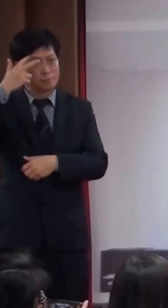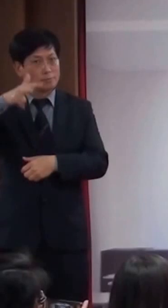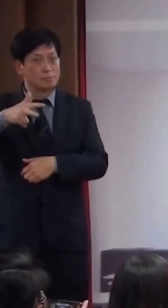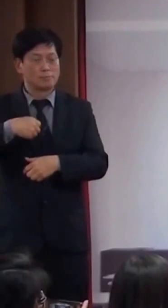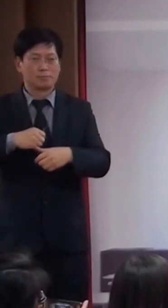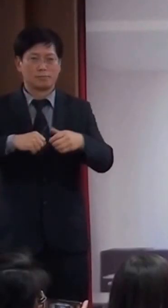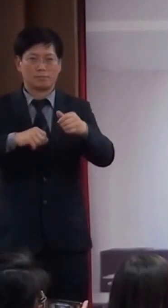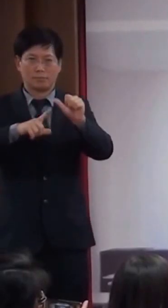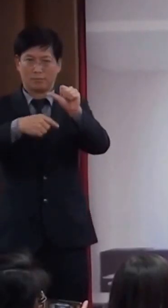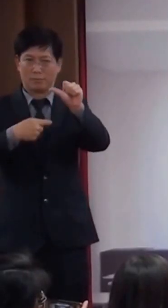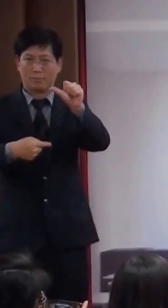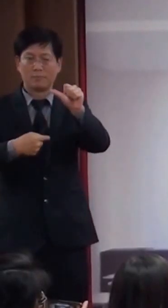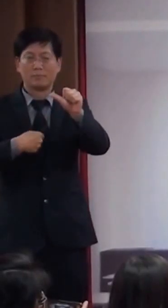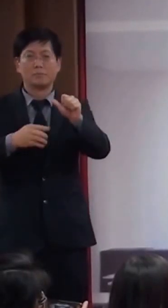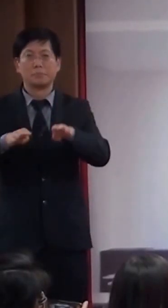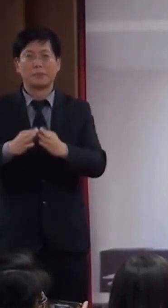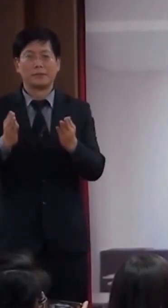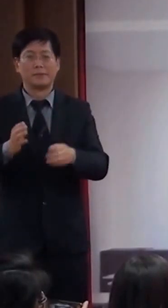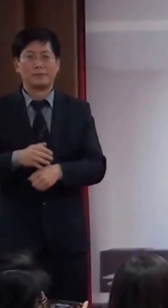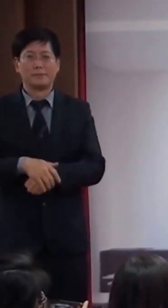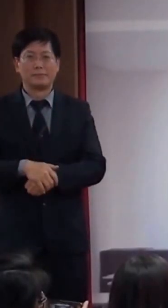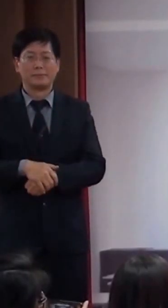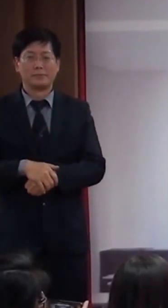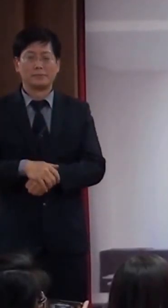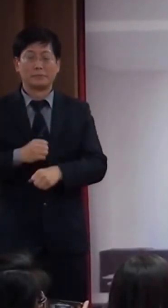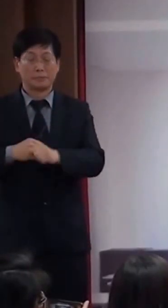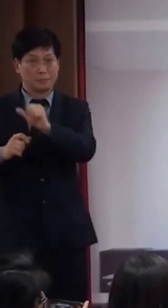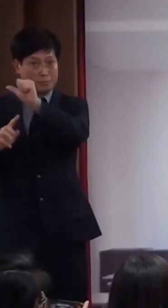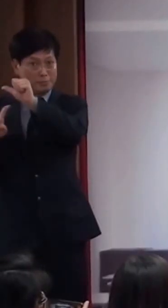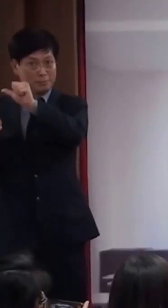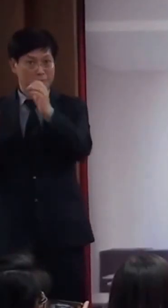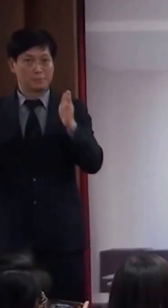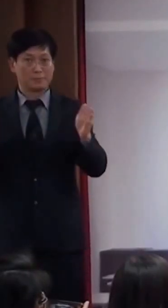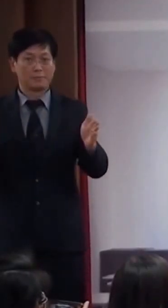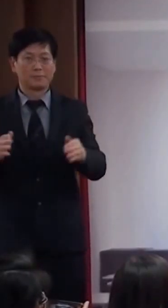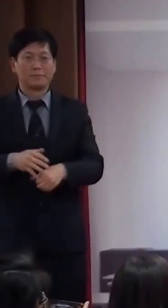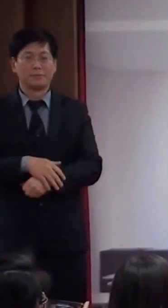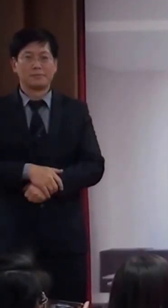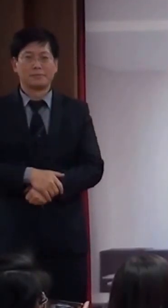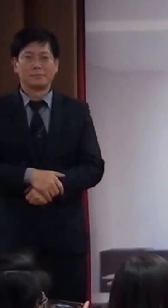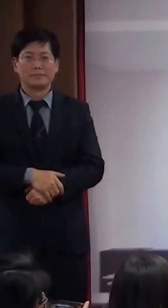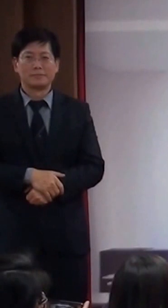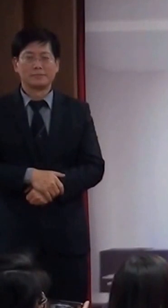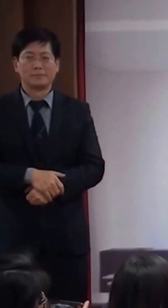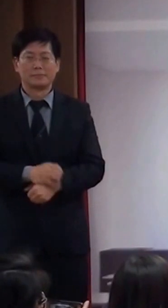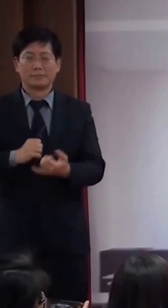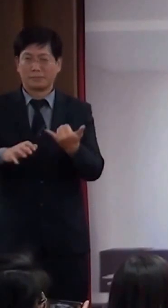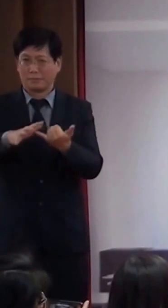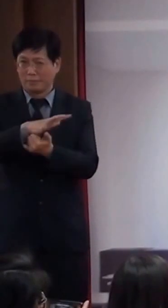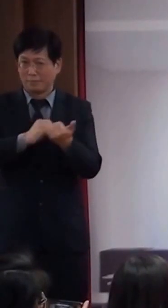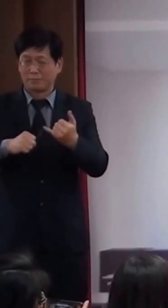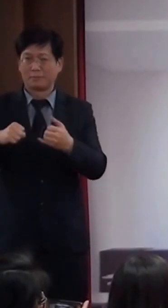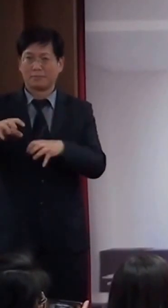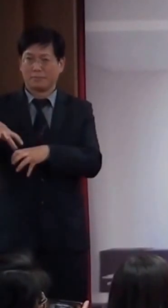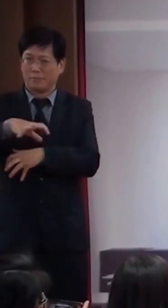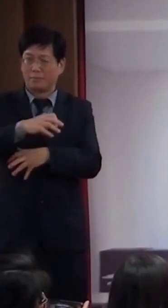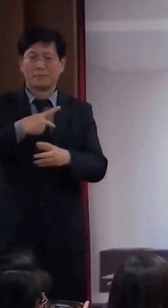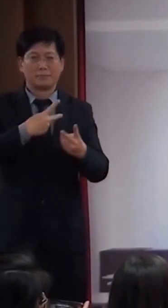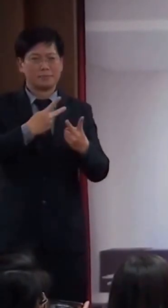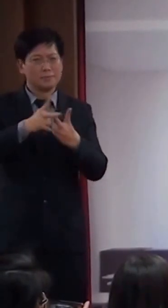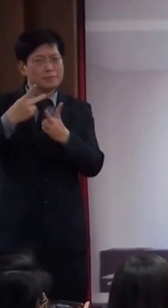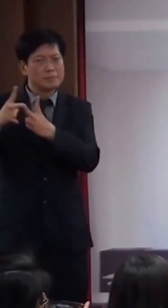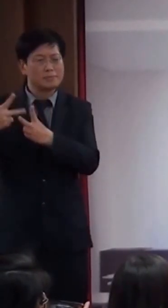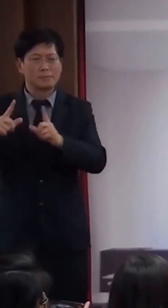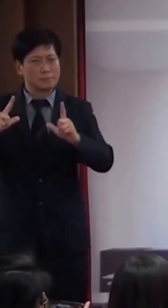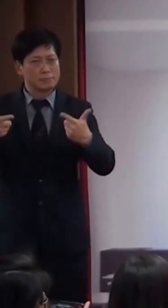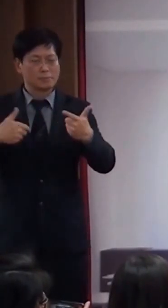了的5月1号开始到5月31号，那全国各地的税单呢大